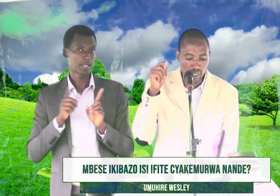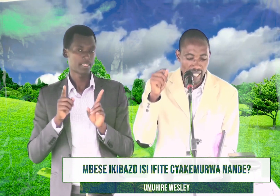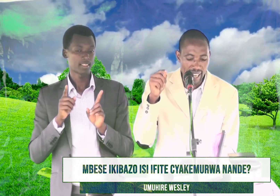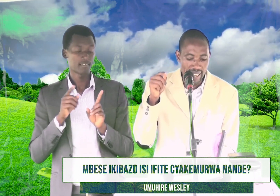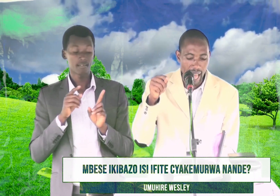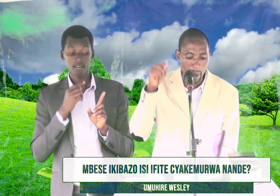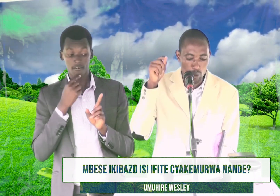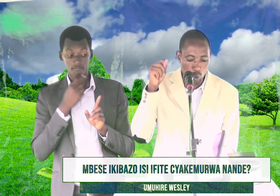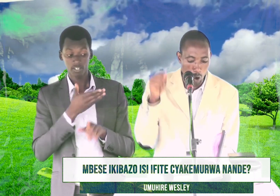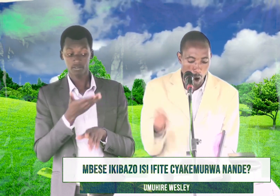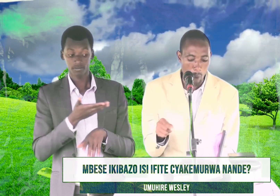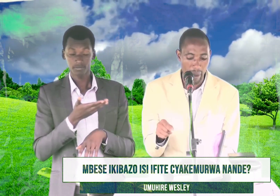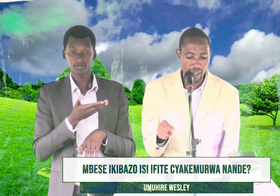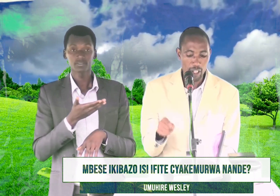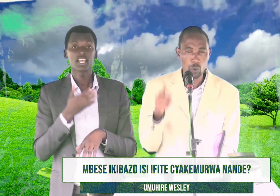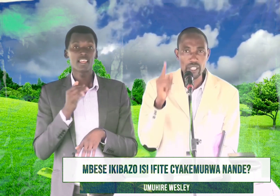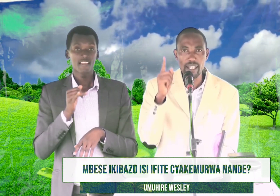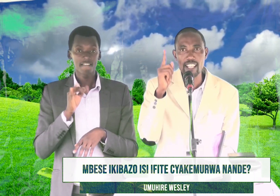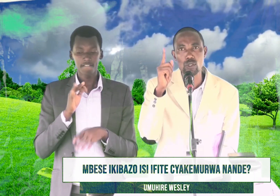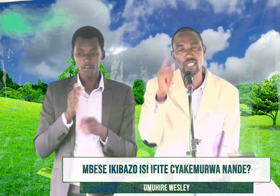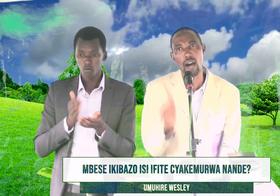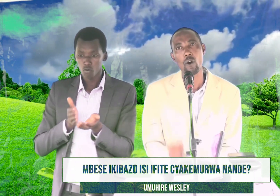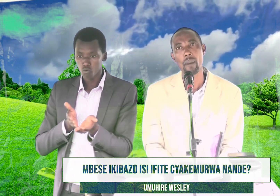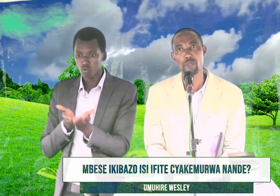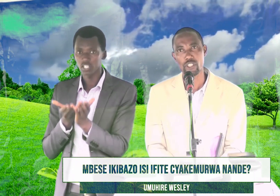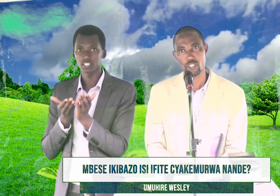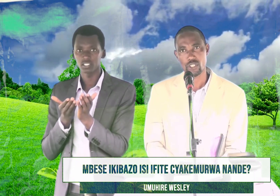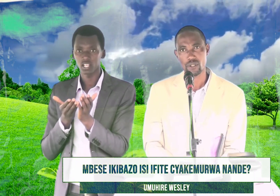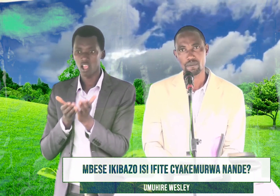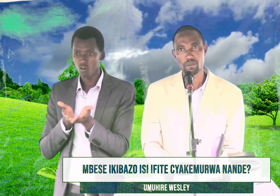n'udufaranga dukeya bakugomba, ku iherezo